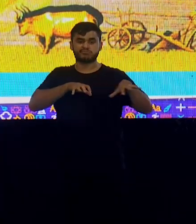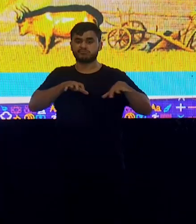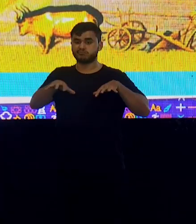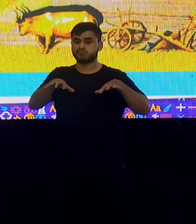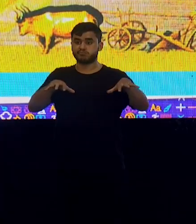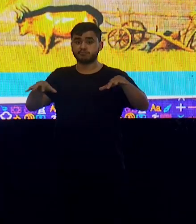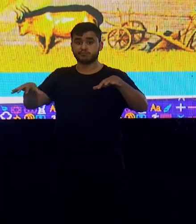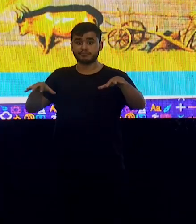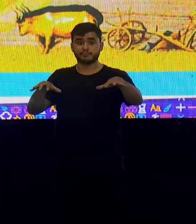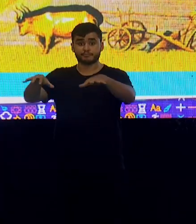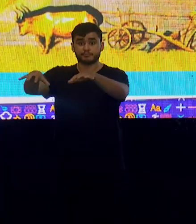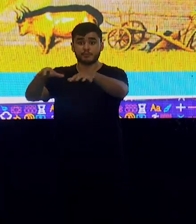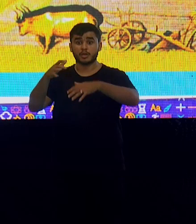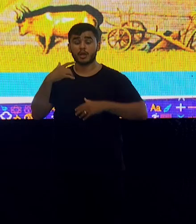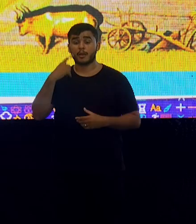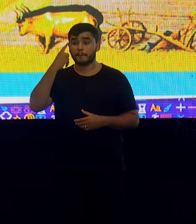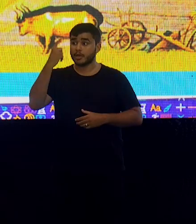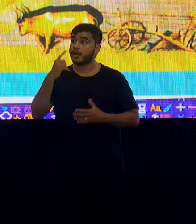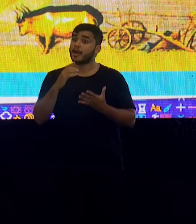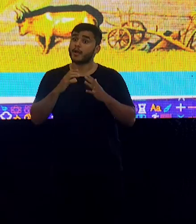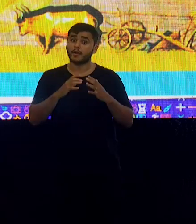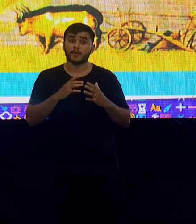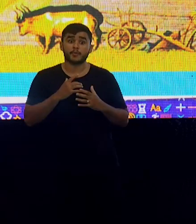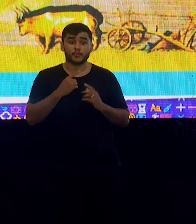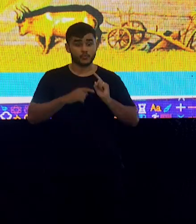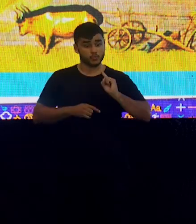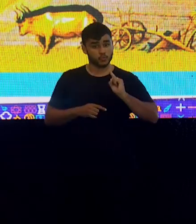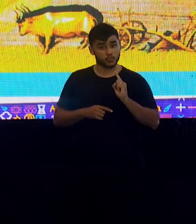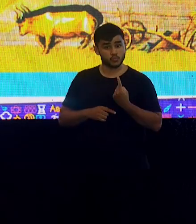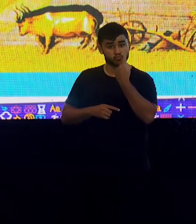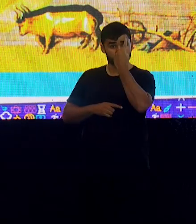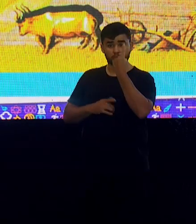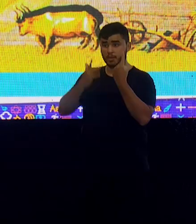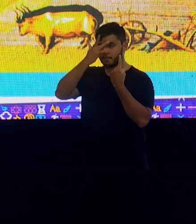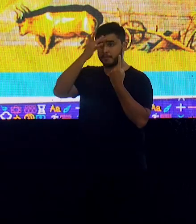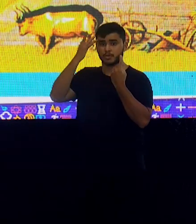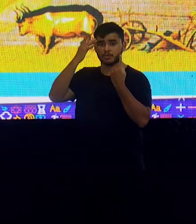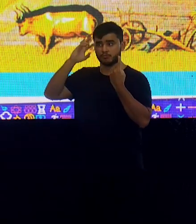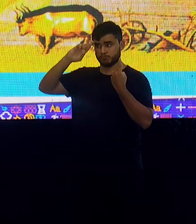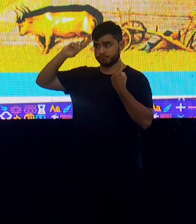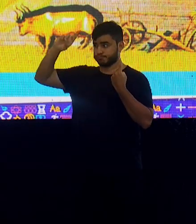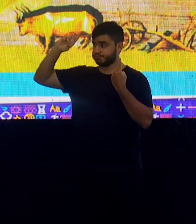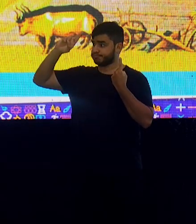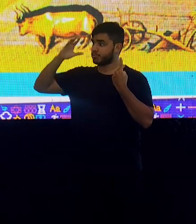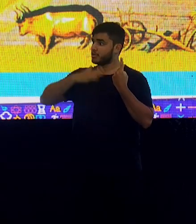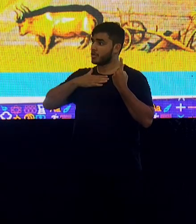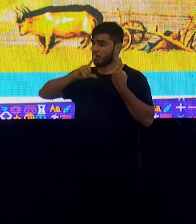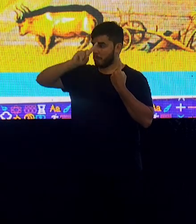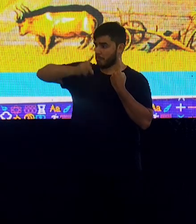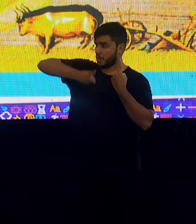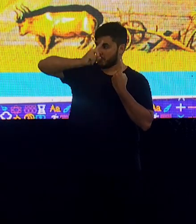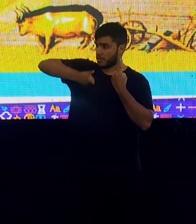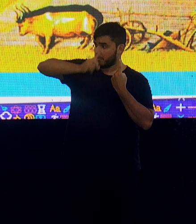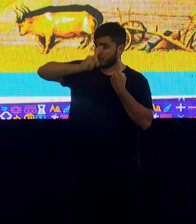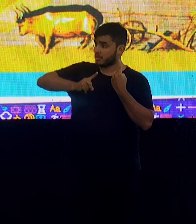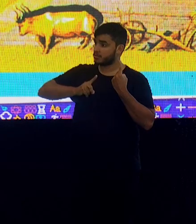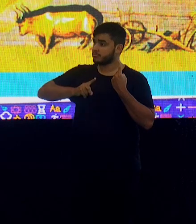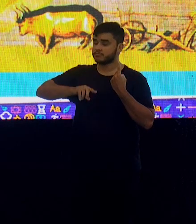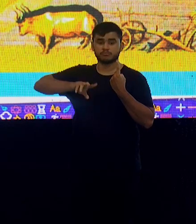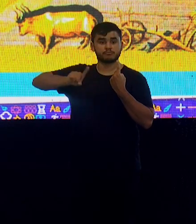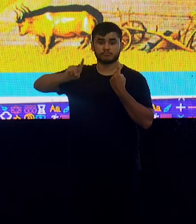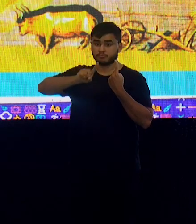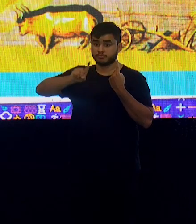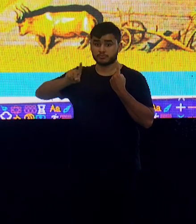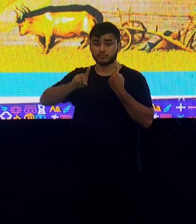significa isso? Significa que não existe poder centralizado na mão de ninguém. Em Roma,